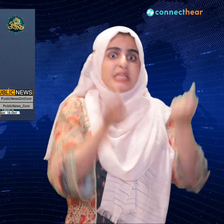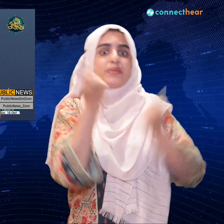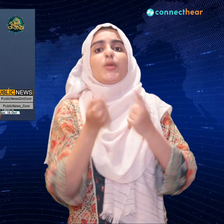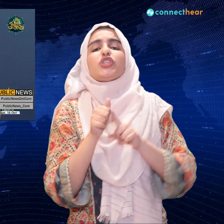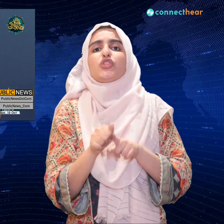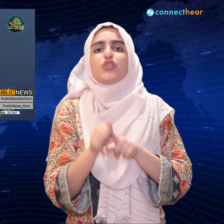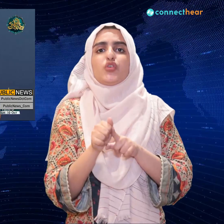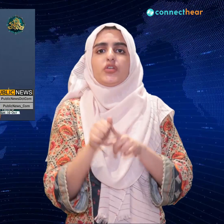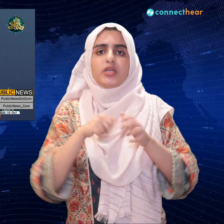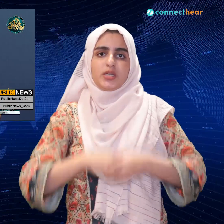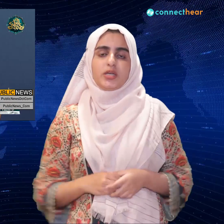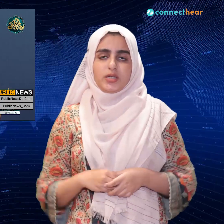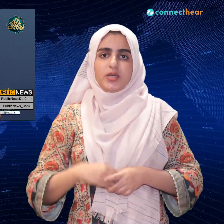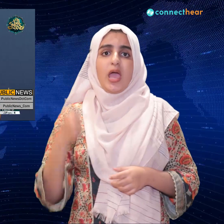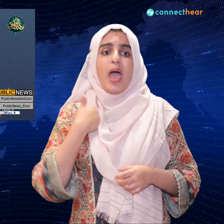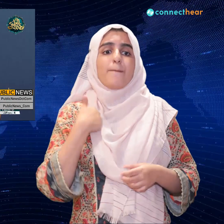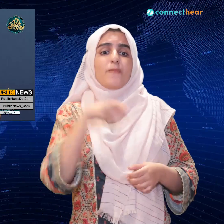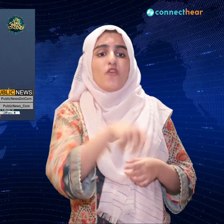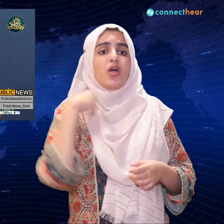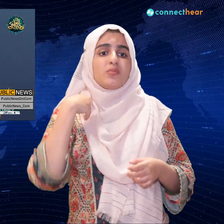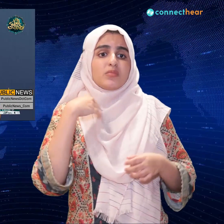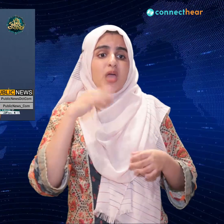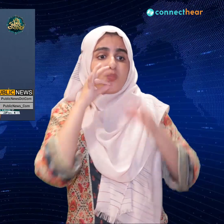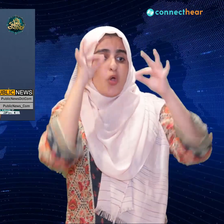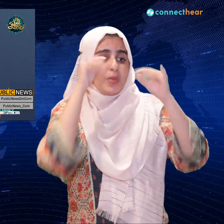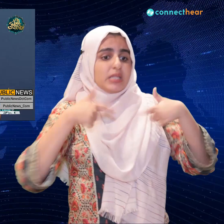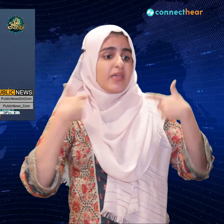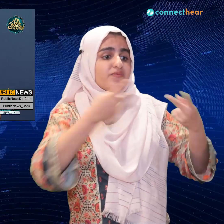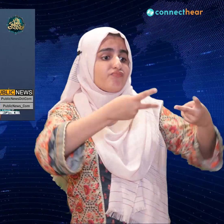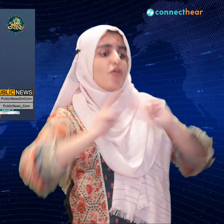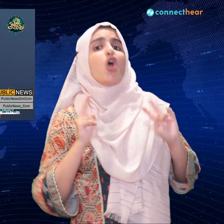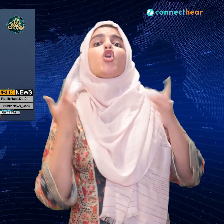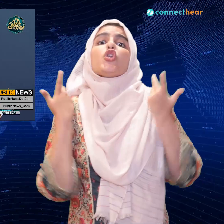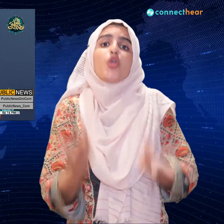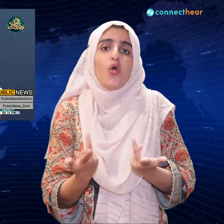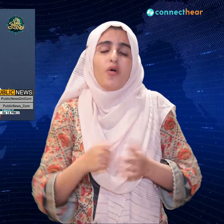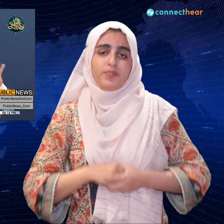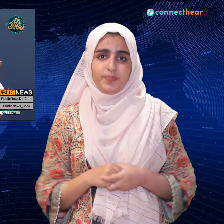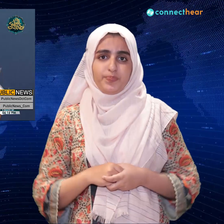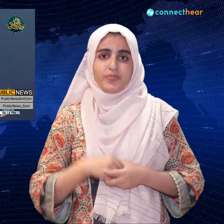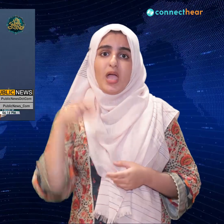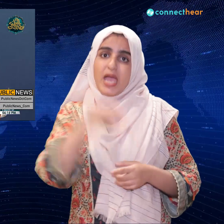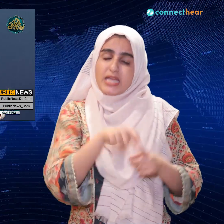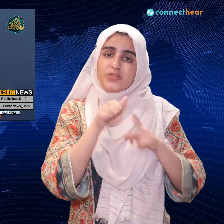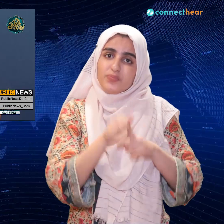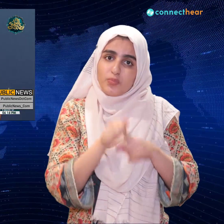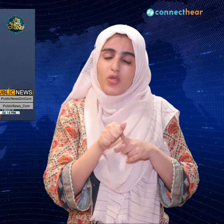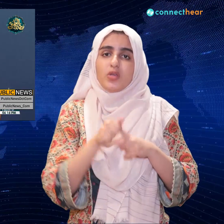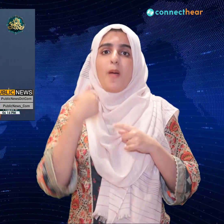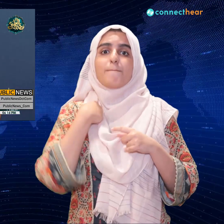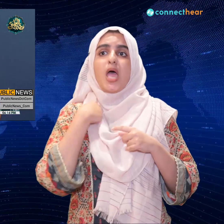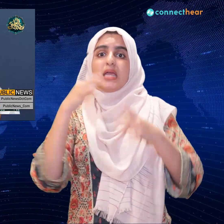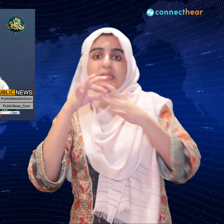بتائیں کہ جناب ہم کیوں یہ سیرت نبی پہ چلنا چاہتے ہیں. تو اس لیے یہ بھی میں نے اسپیشل پروجیکٹس کے لیے ایک